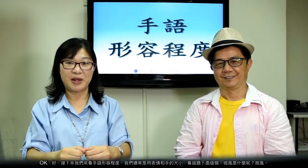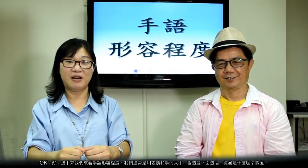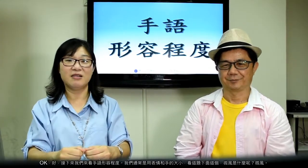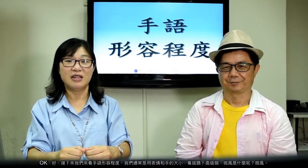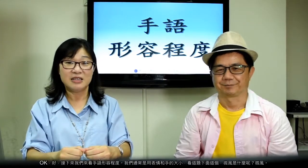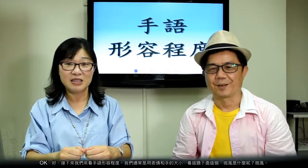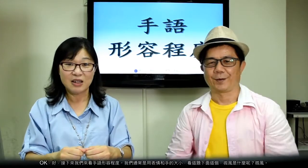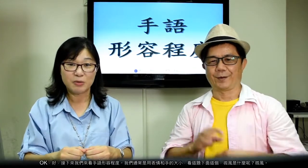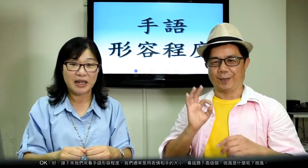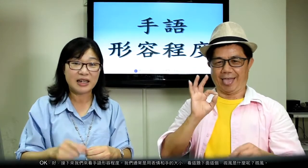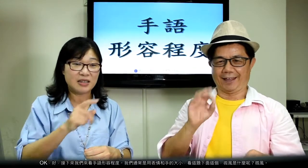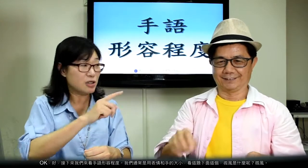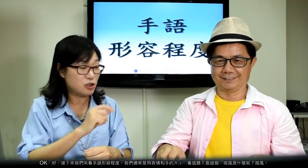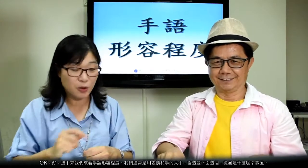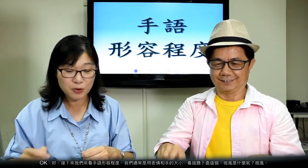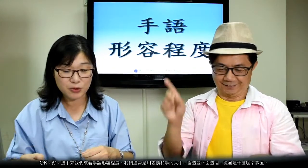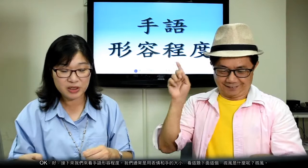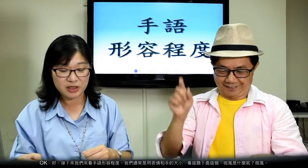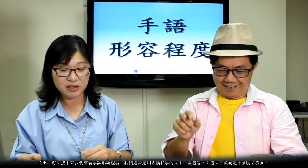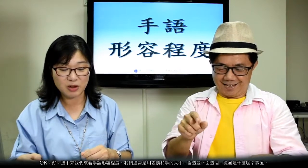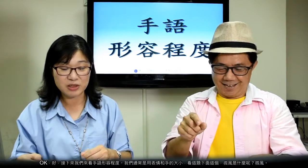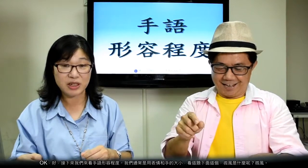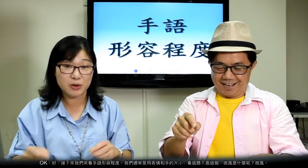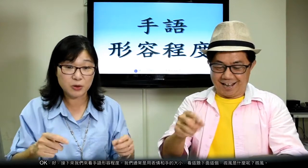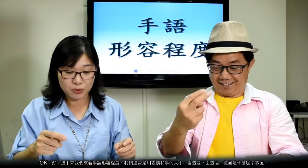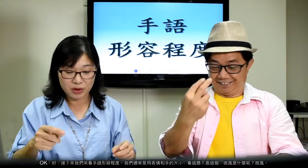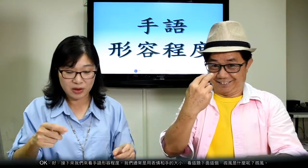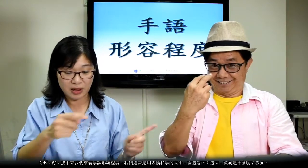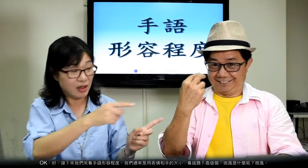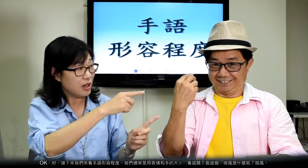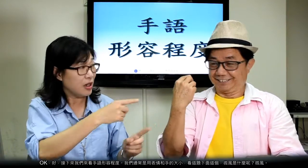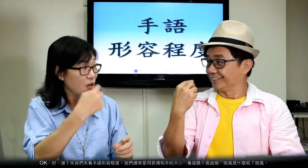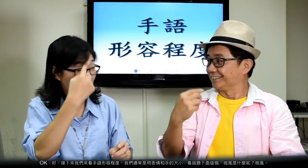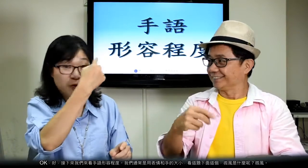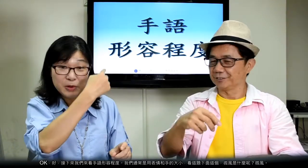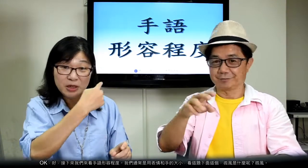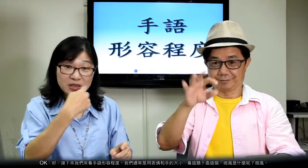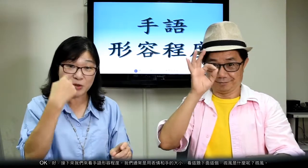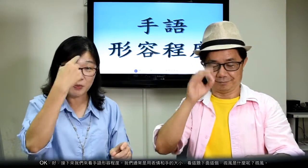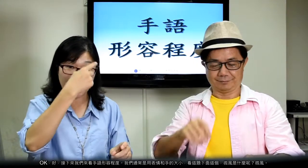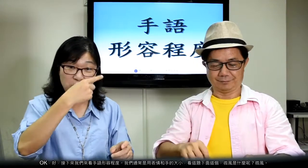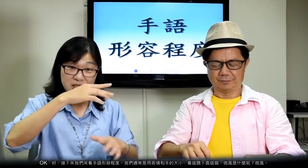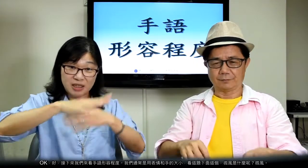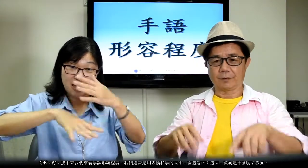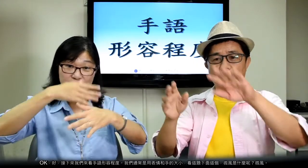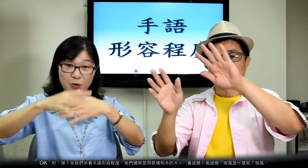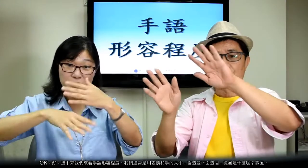OK， 好，接下来我们来看手语形容程度。好， 我们通常是用表情和手的